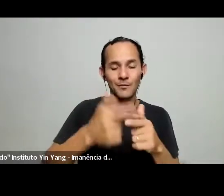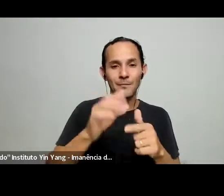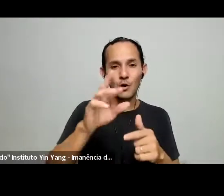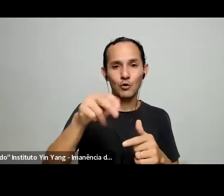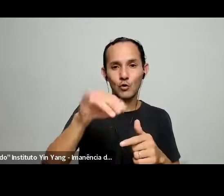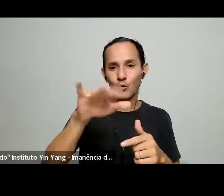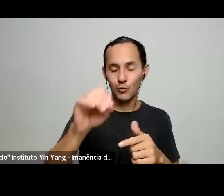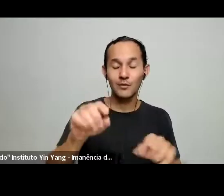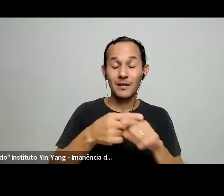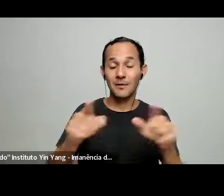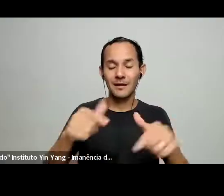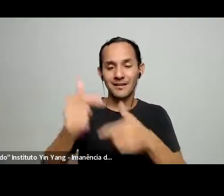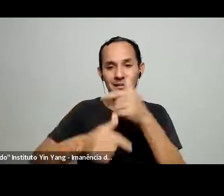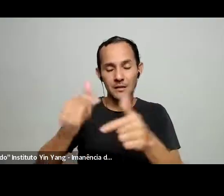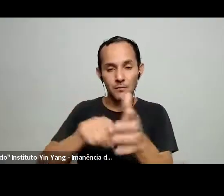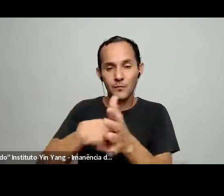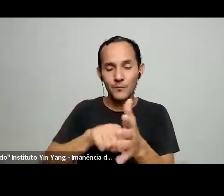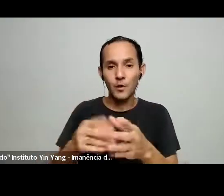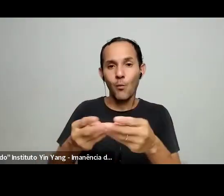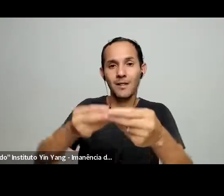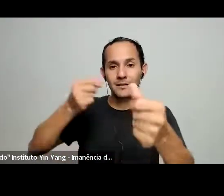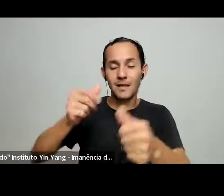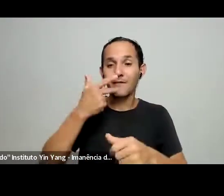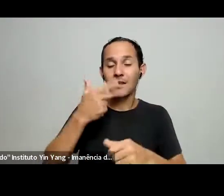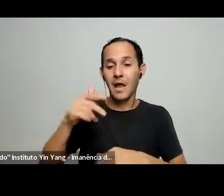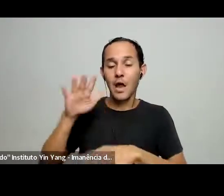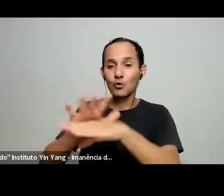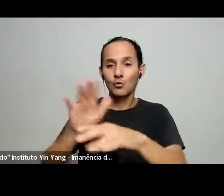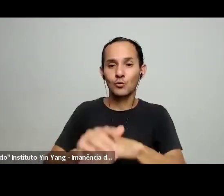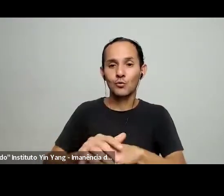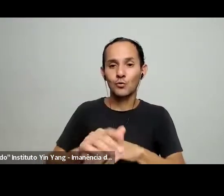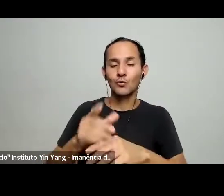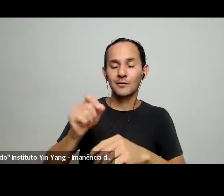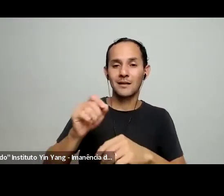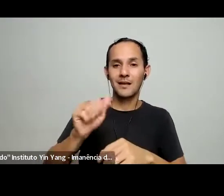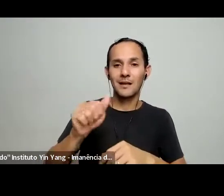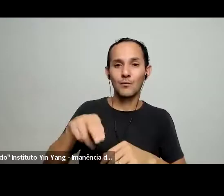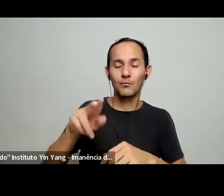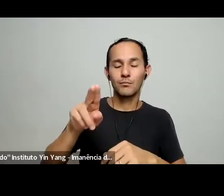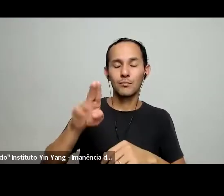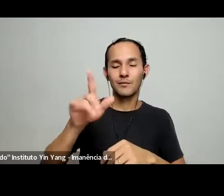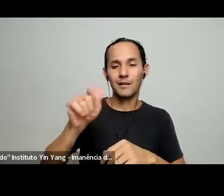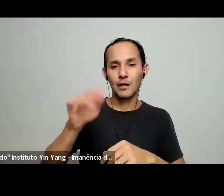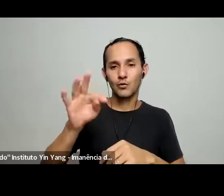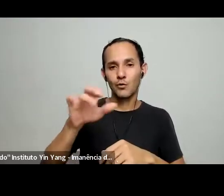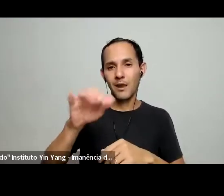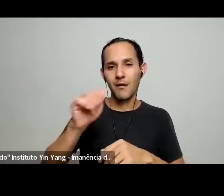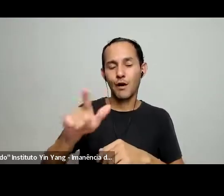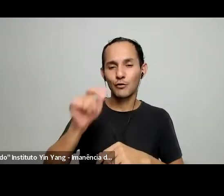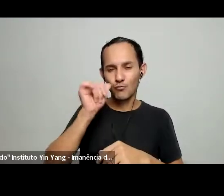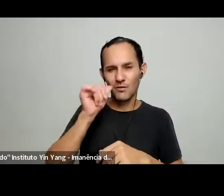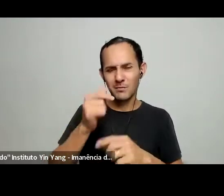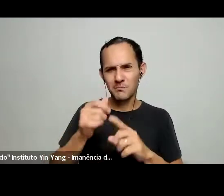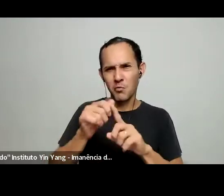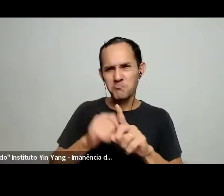um trabalho agora de pesquisa qualitativa mostrando que ajuda na alta ambulatorial dessas mulheres, publicado agora, né, há um